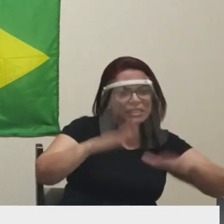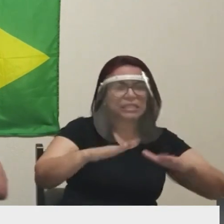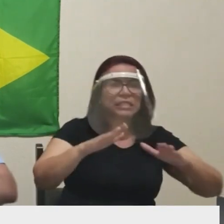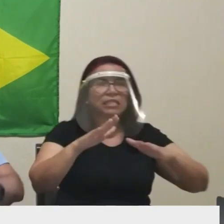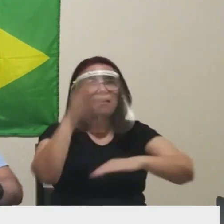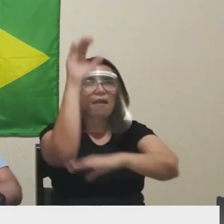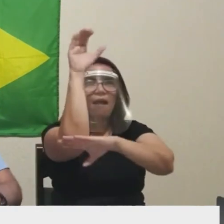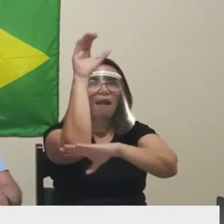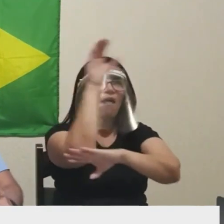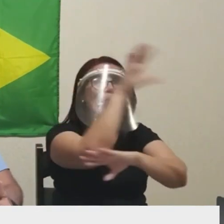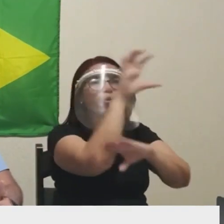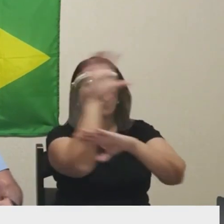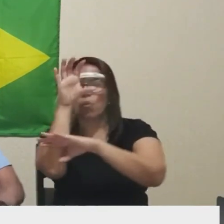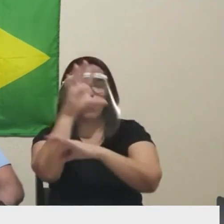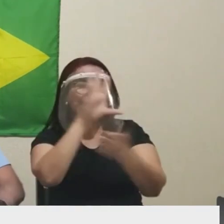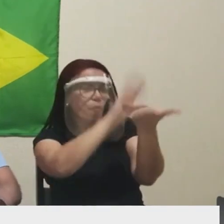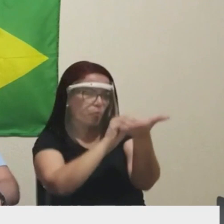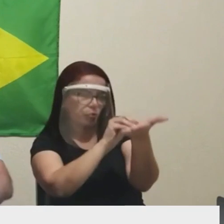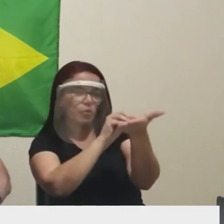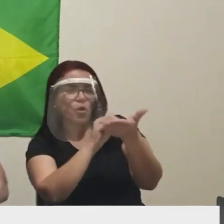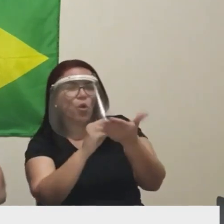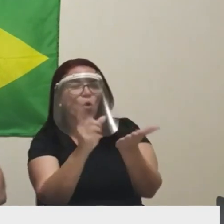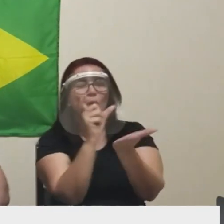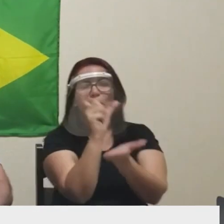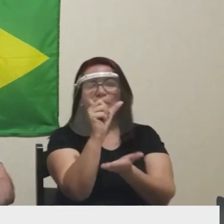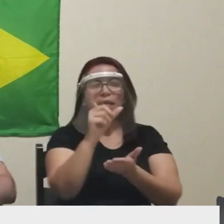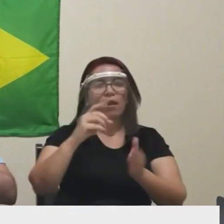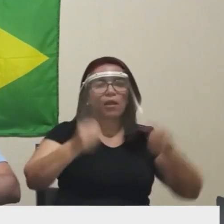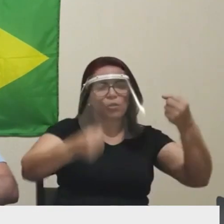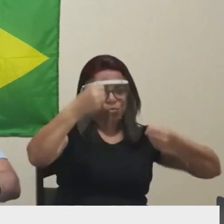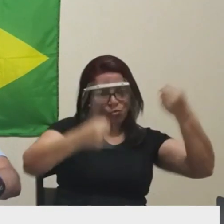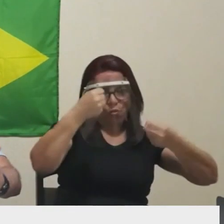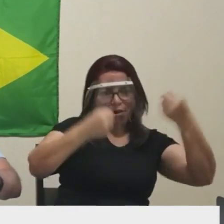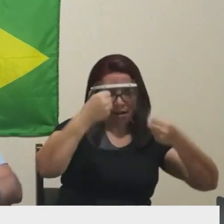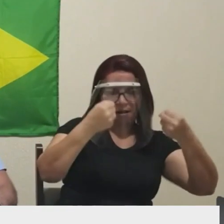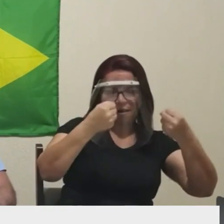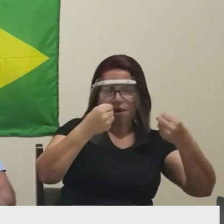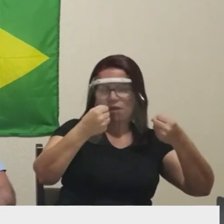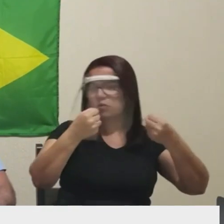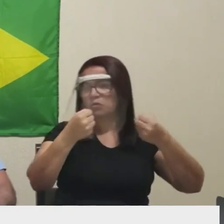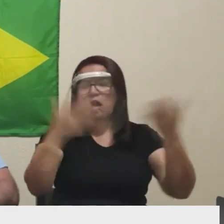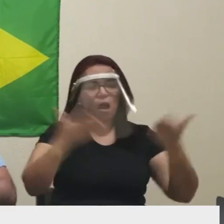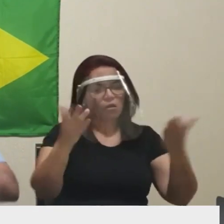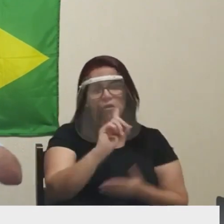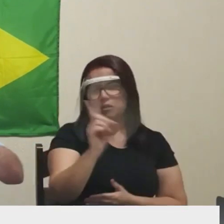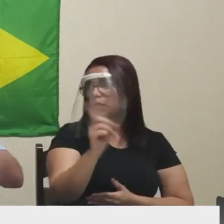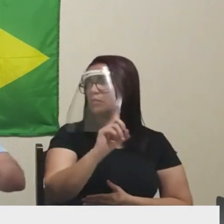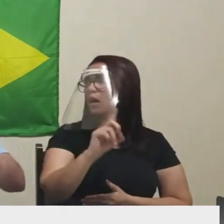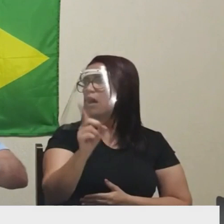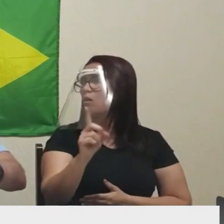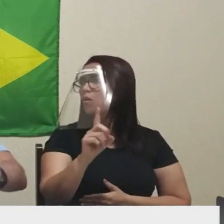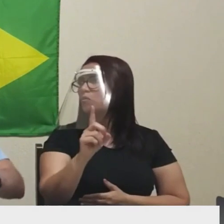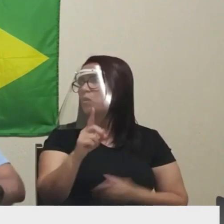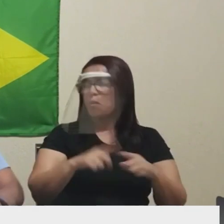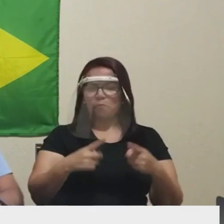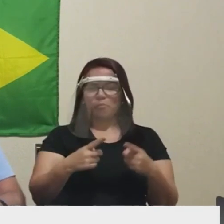né? Agora, queria acabar, mas o que aconteceu? O que aconteceu? O que a justiça fez, né? Resolveu, não, tem que